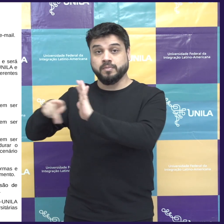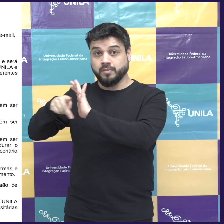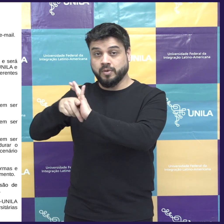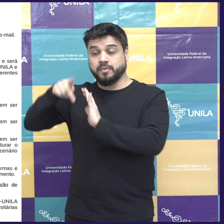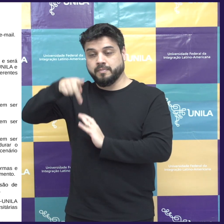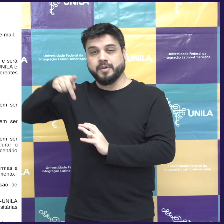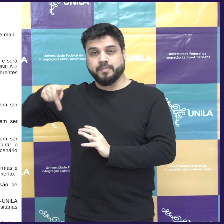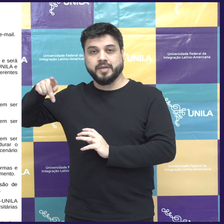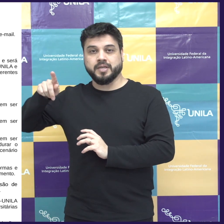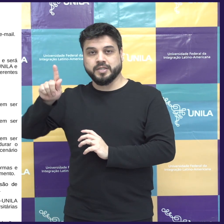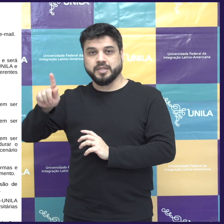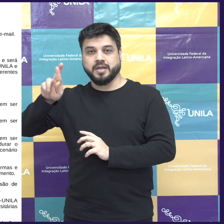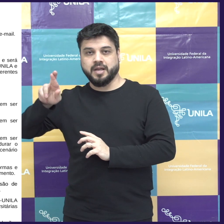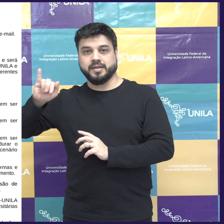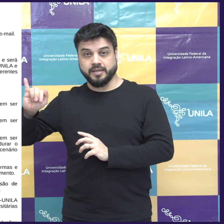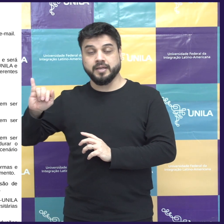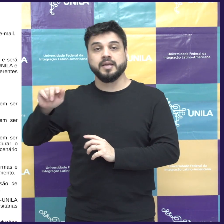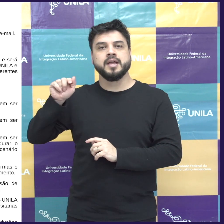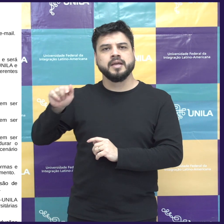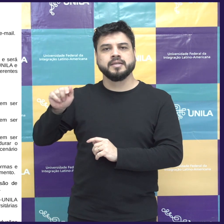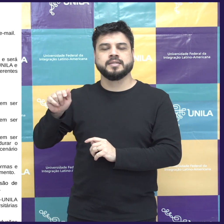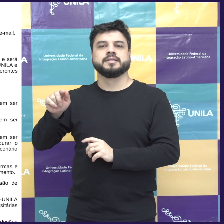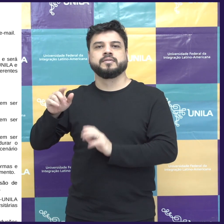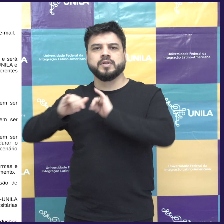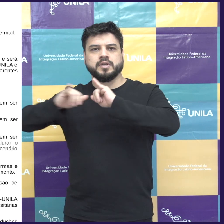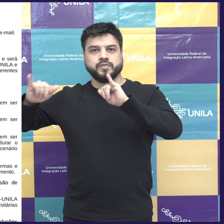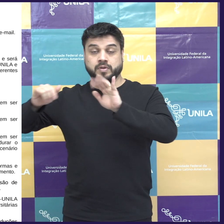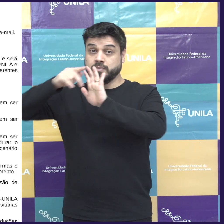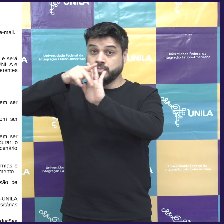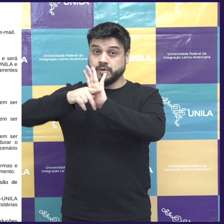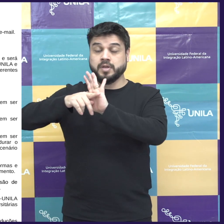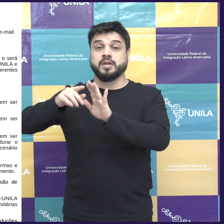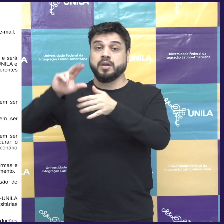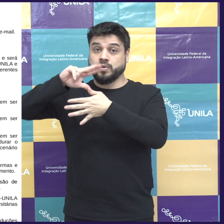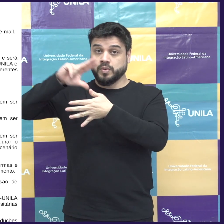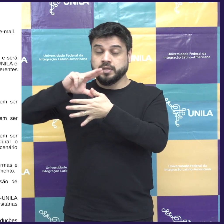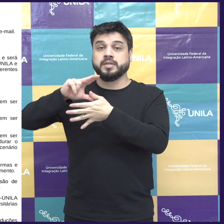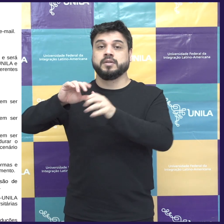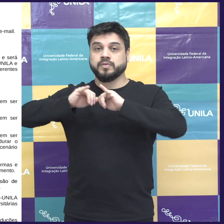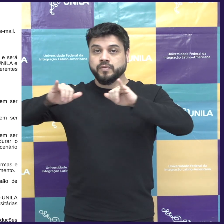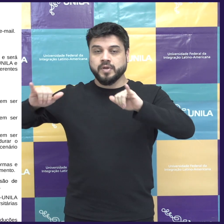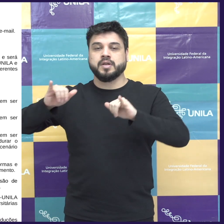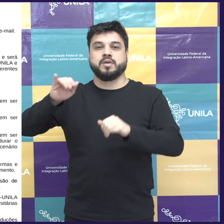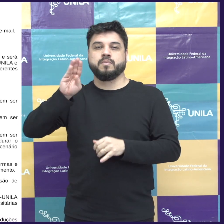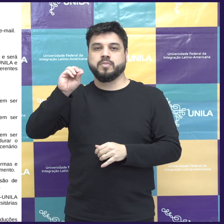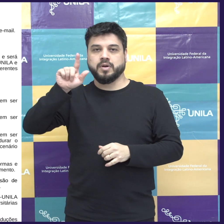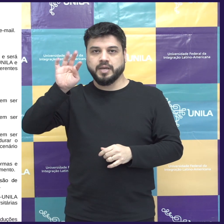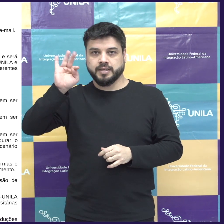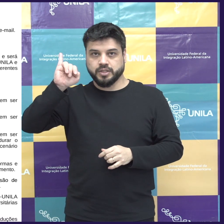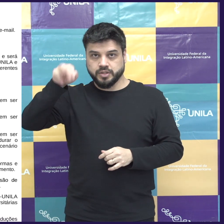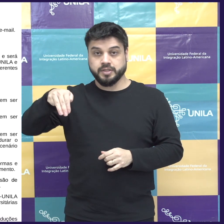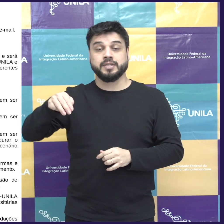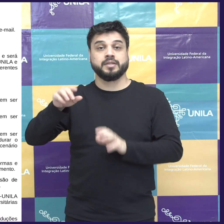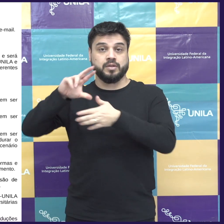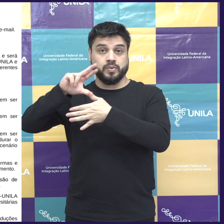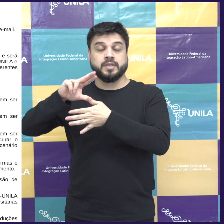professores do PPGRI e será divulgada através de portaria institucional, publicada no Boletim de Serviço da UNILA e